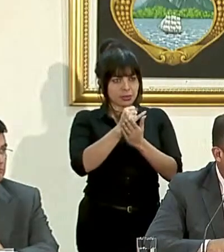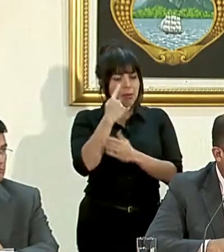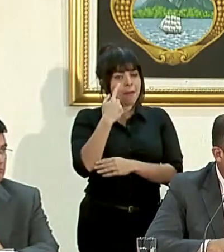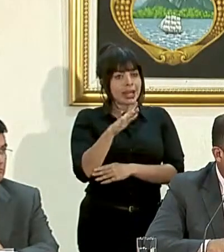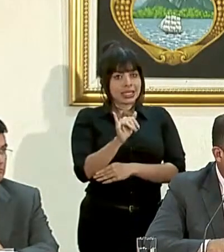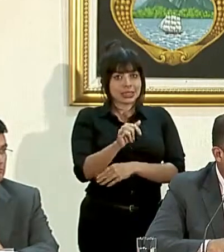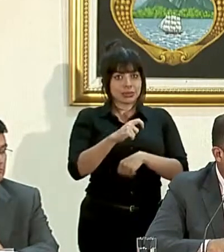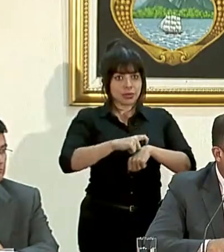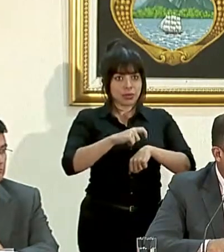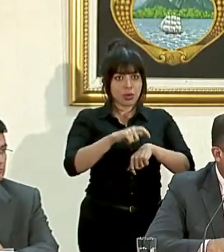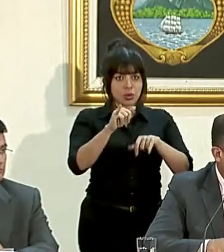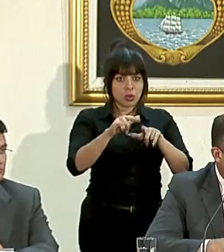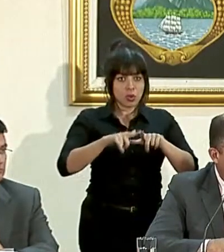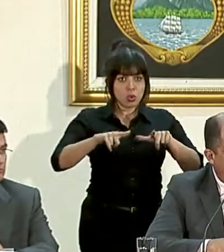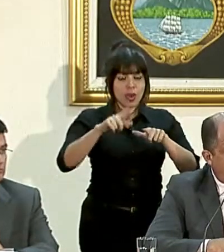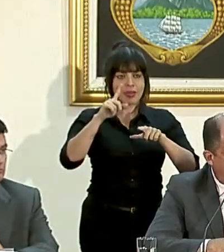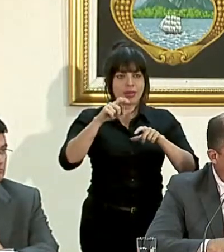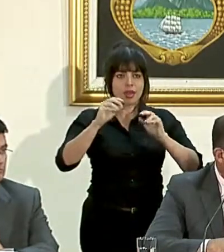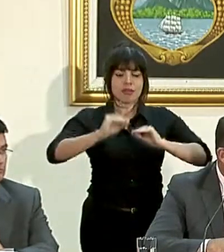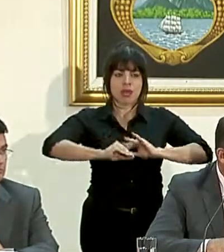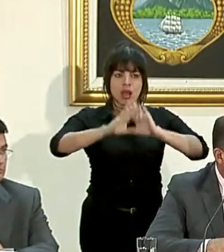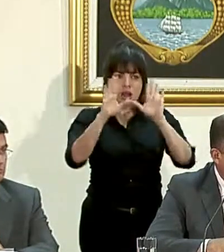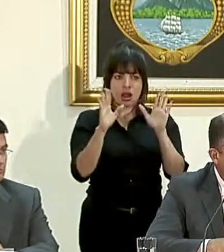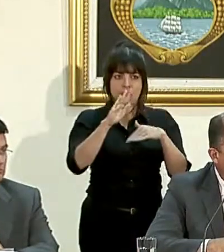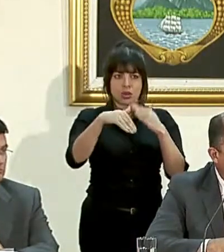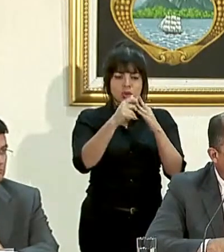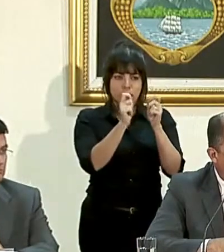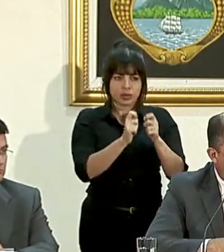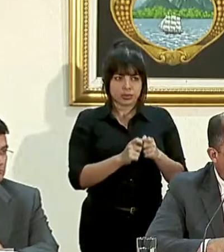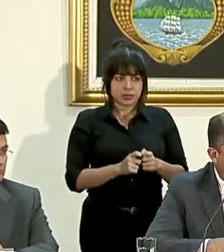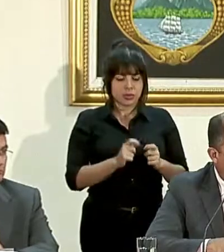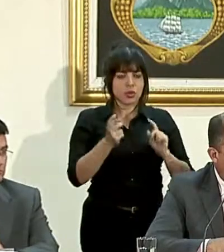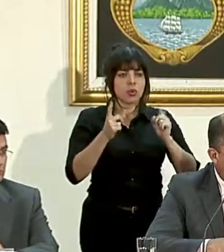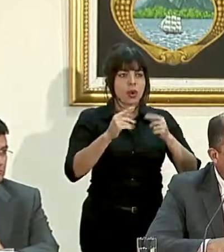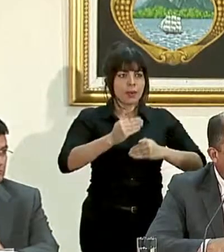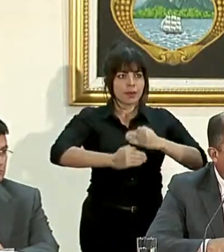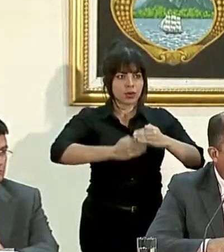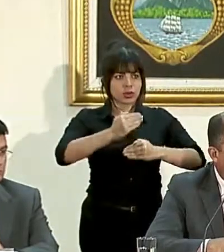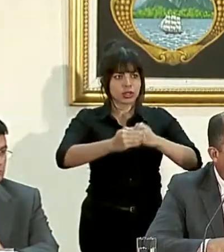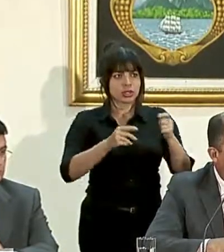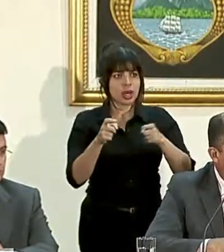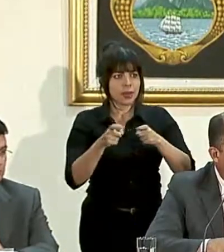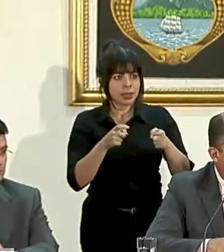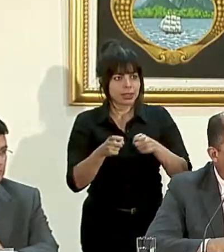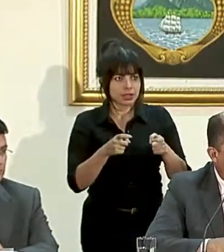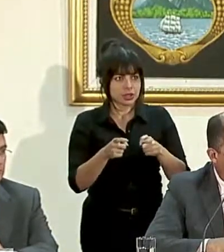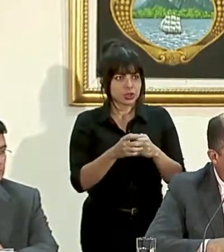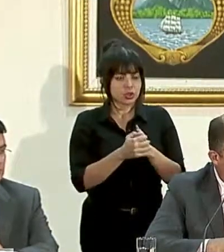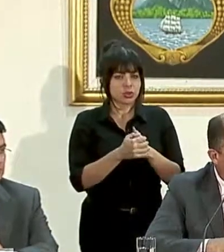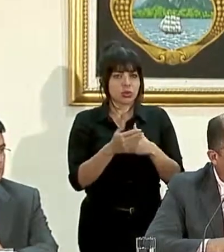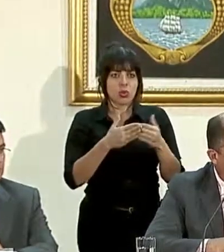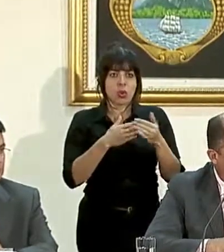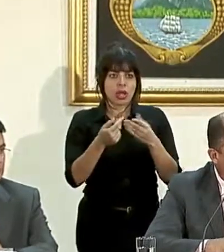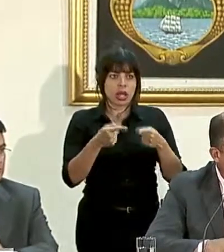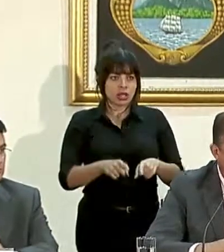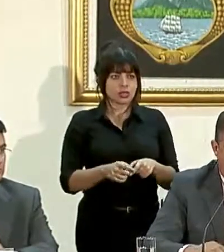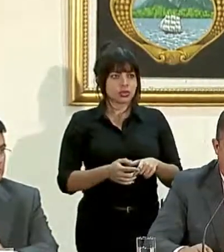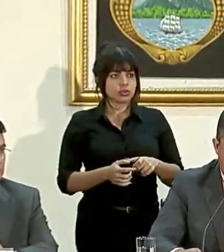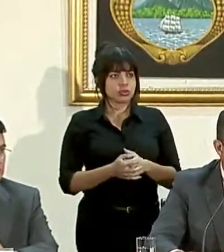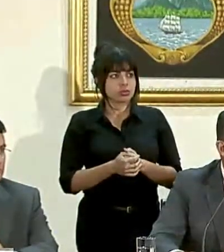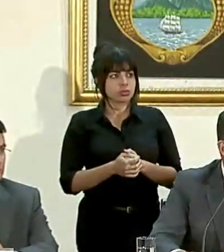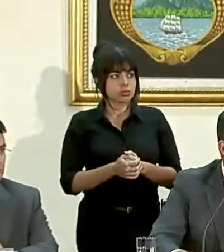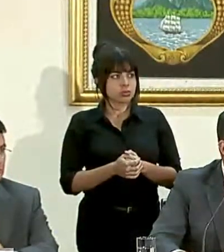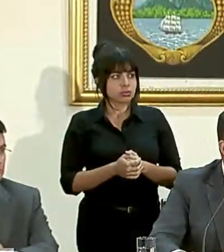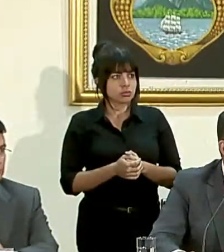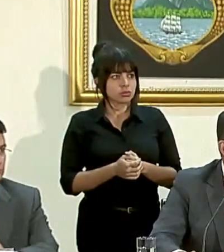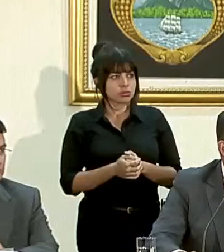que es allí en donde deben aclararse todo, en todos los extremos los procesos de administración en cualquiera de los casos. ¿Se hizo para